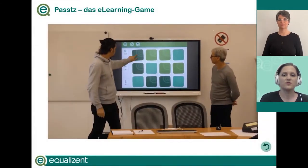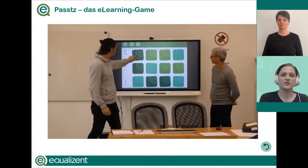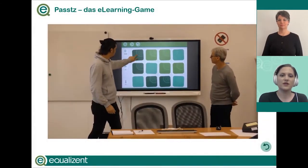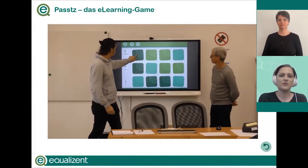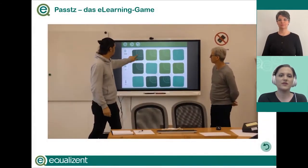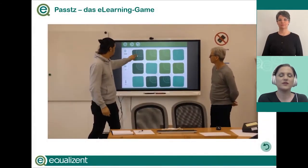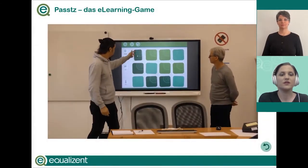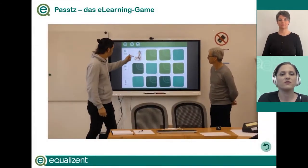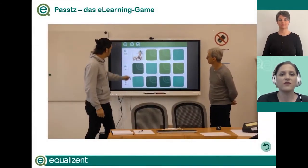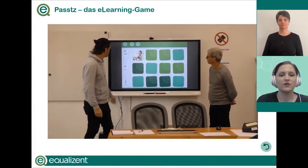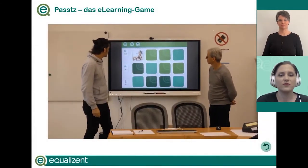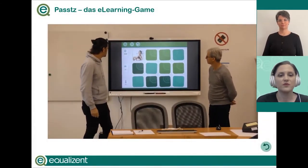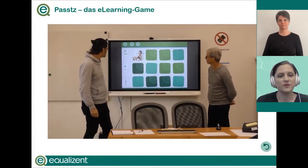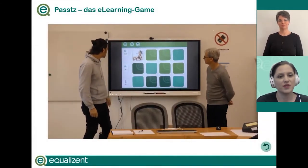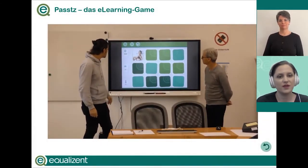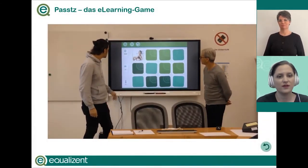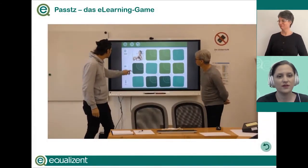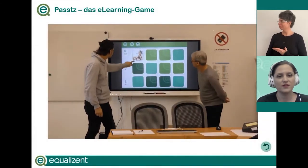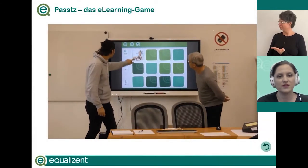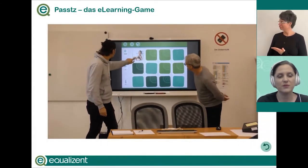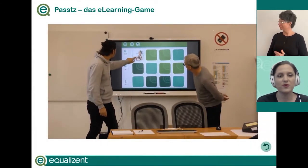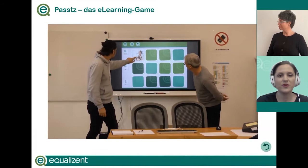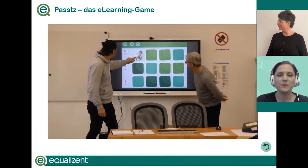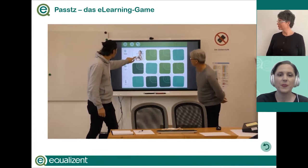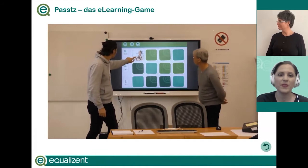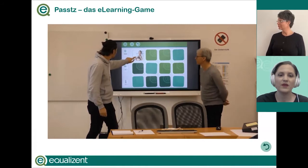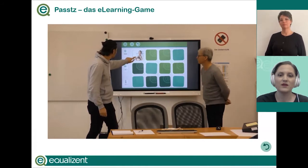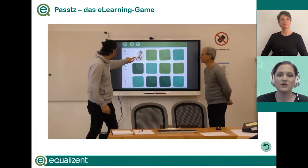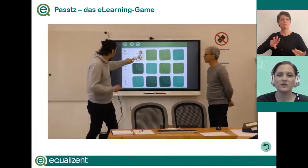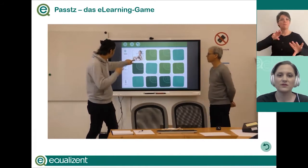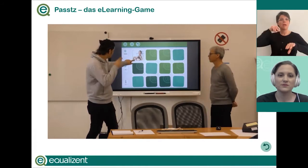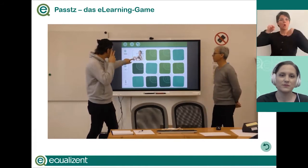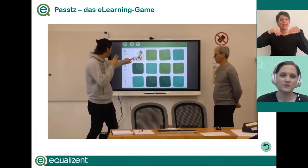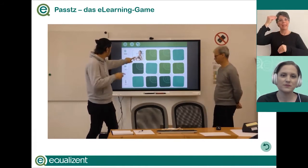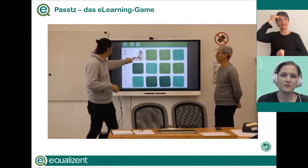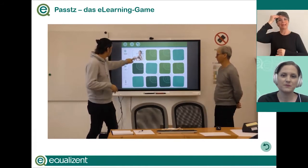Hier ist ein kurzer Einblick in die Verwendung des Memory.